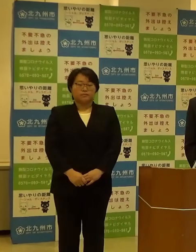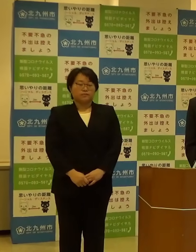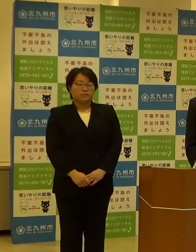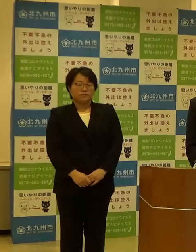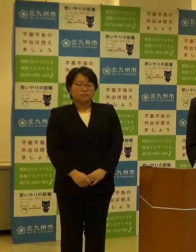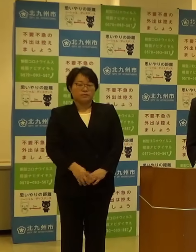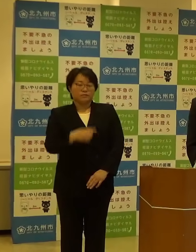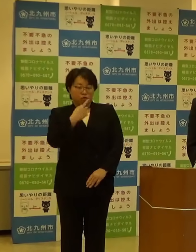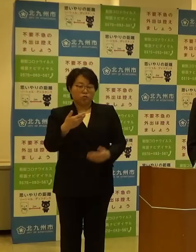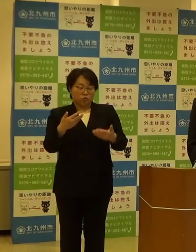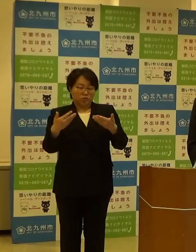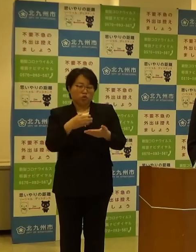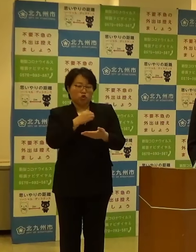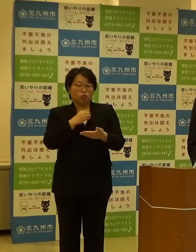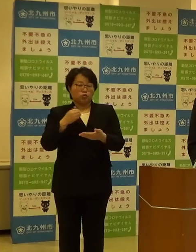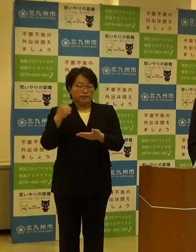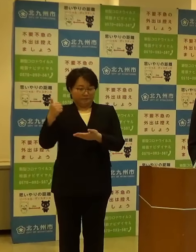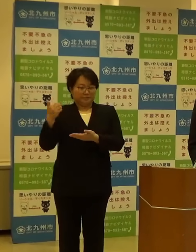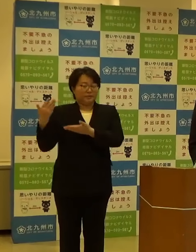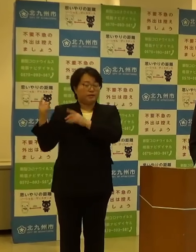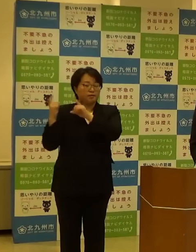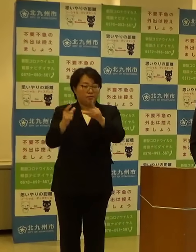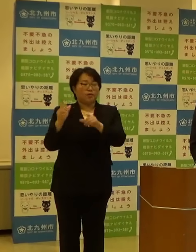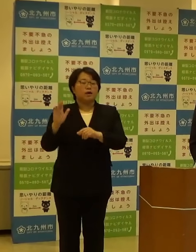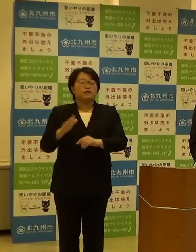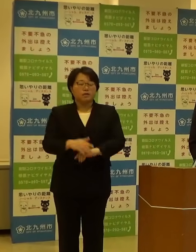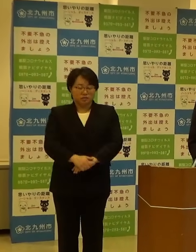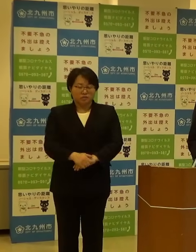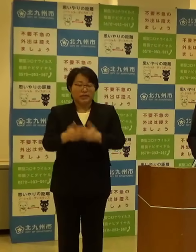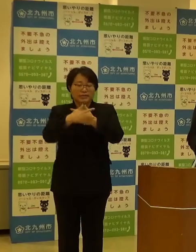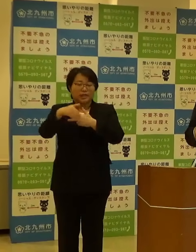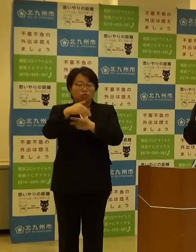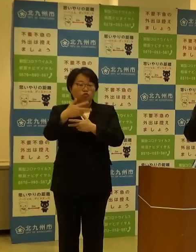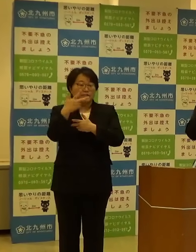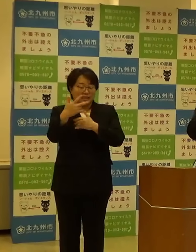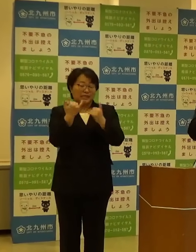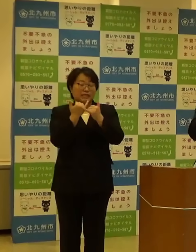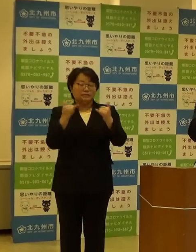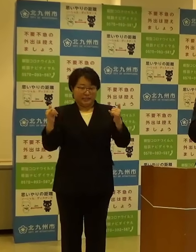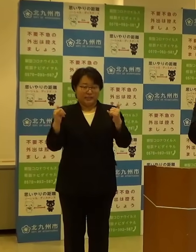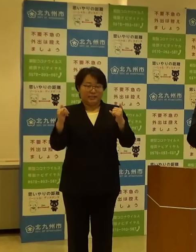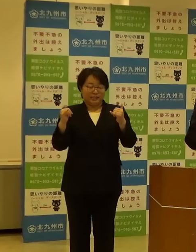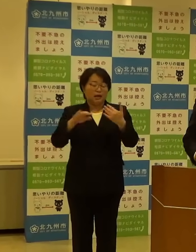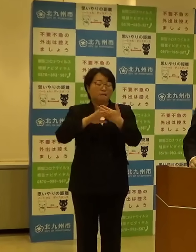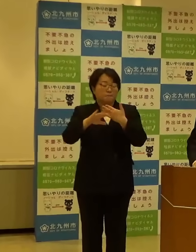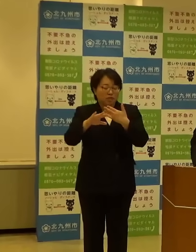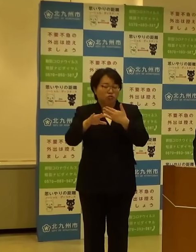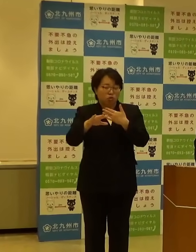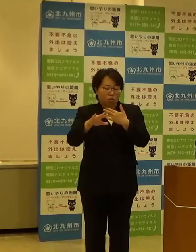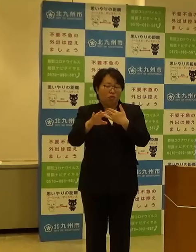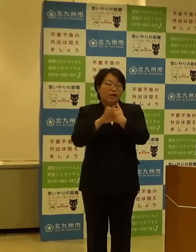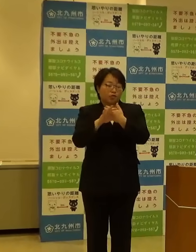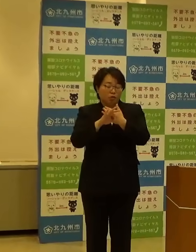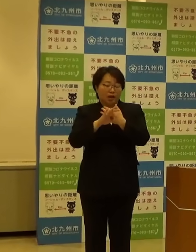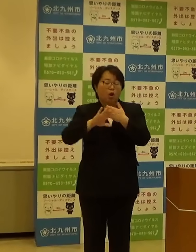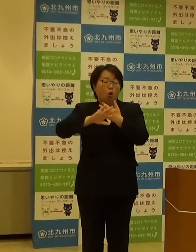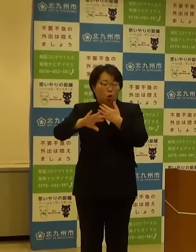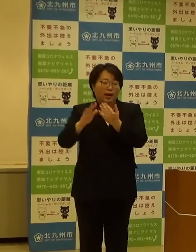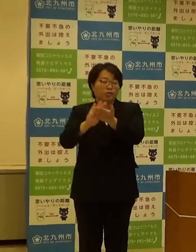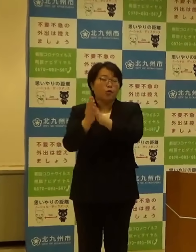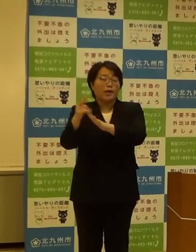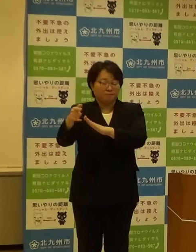あと北九州市民が他県の発育屋に行くことについ